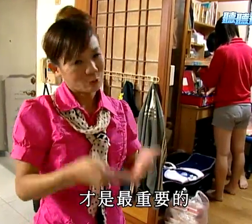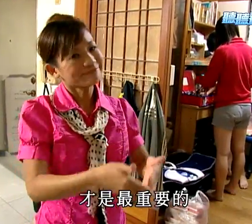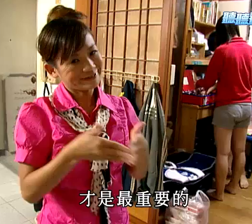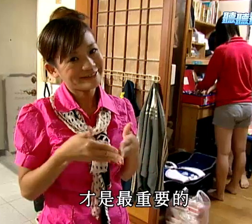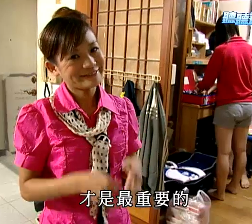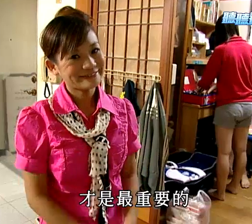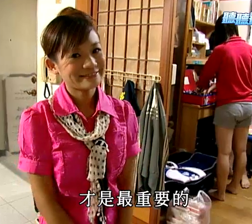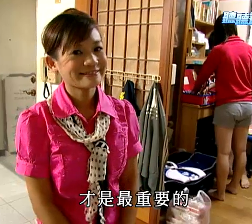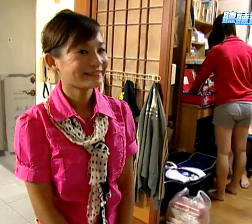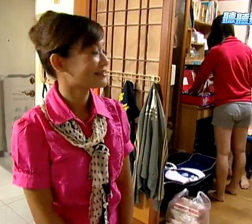要的。